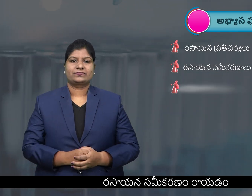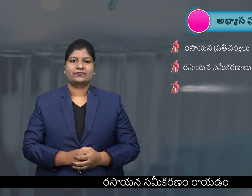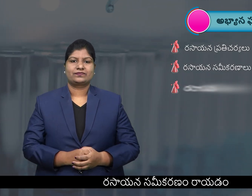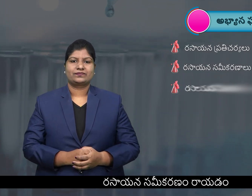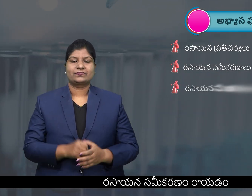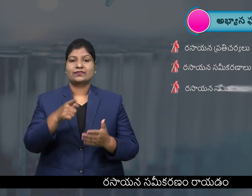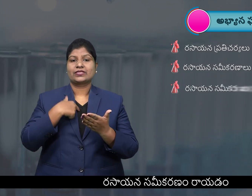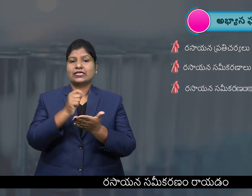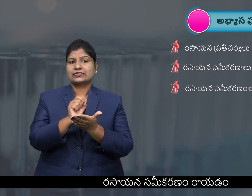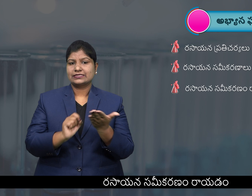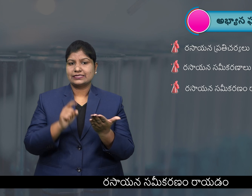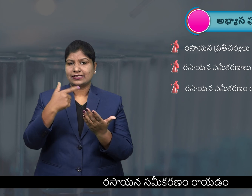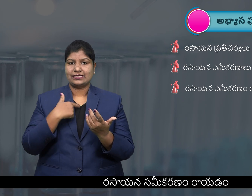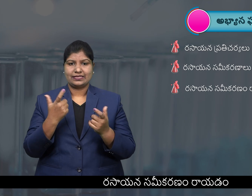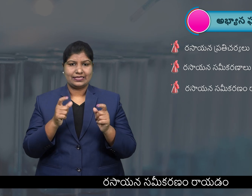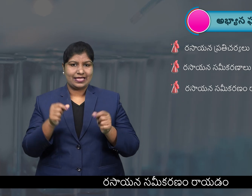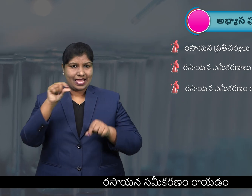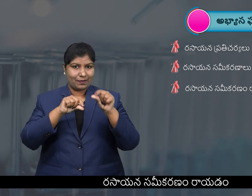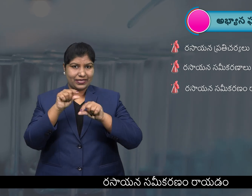రసాయన సమీకరణం రాయడం,